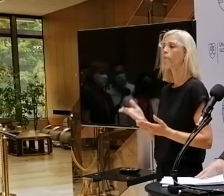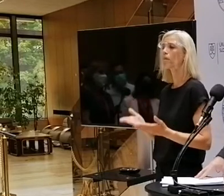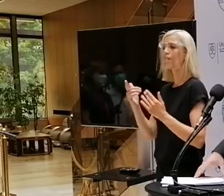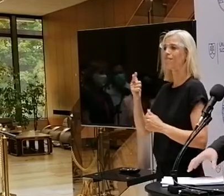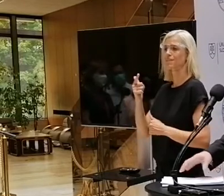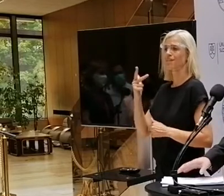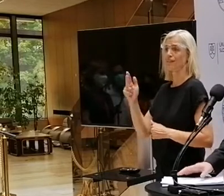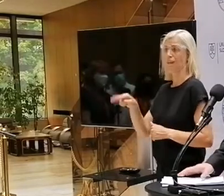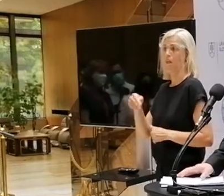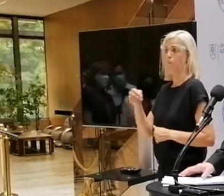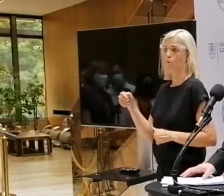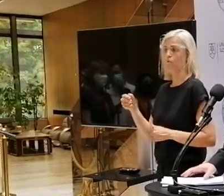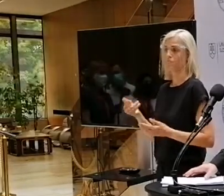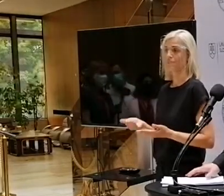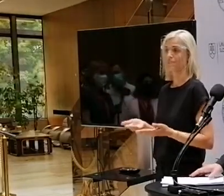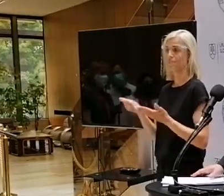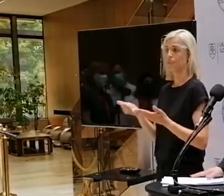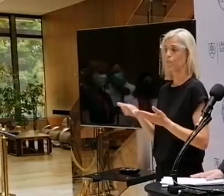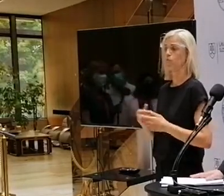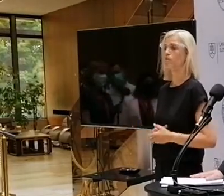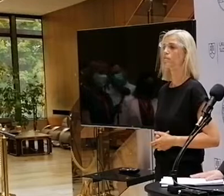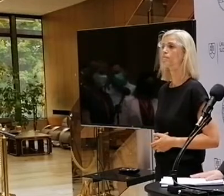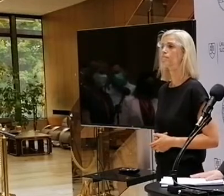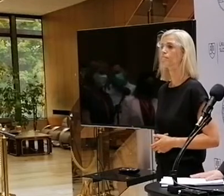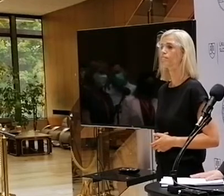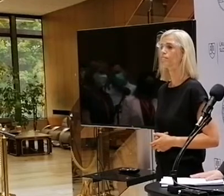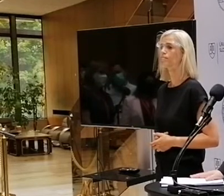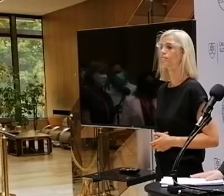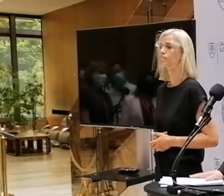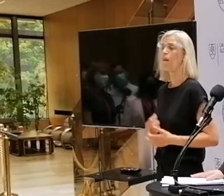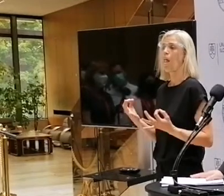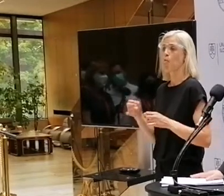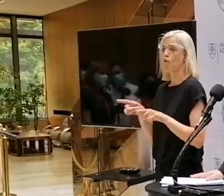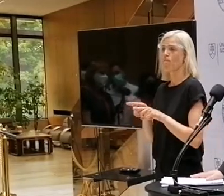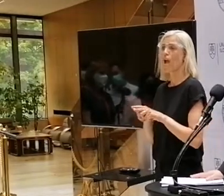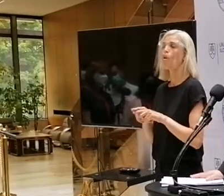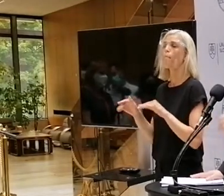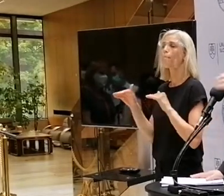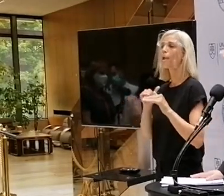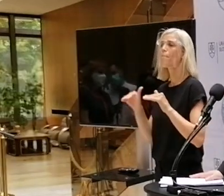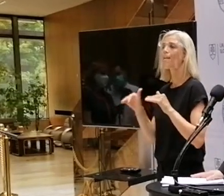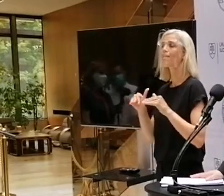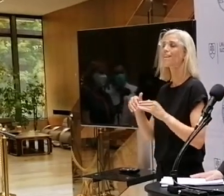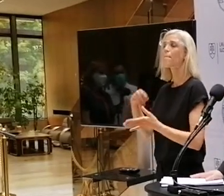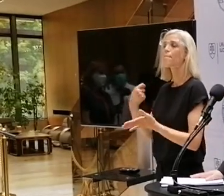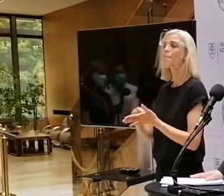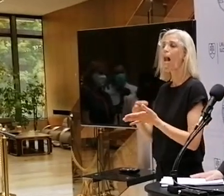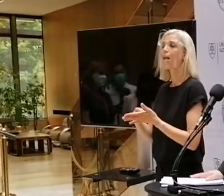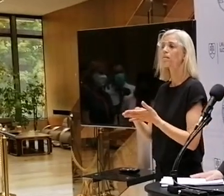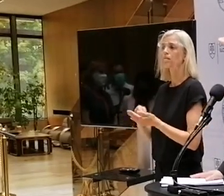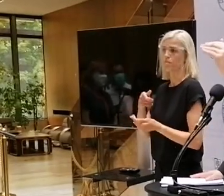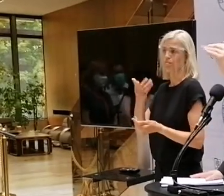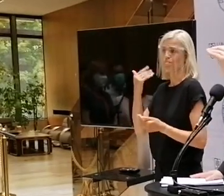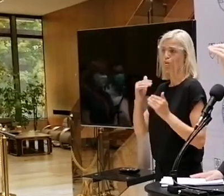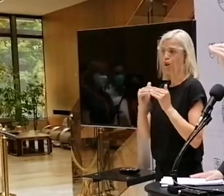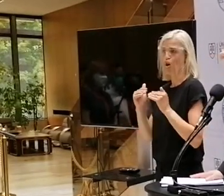23 eur, pretože takým pomerom rástol priemerný plat v hospodárstve